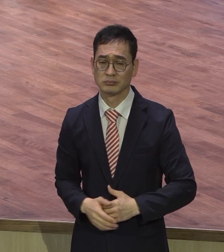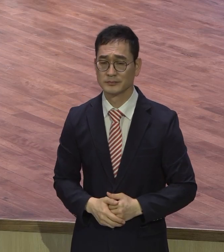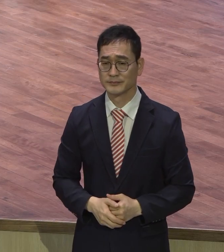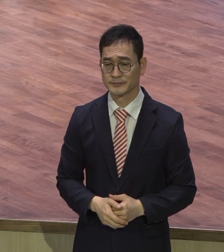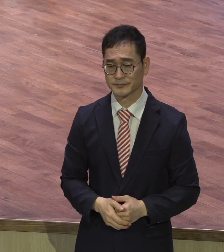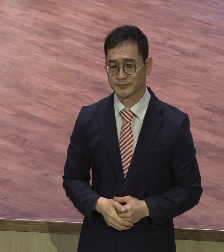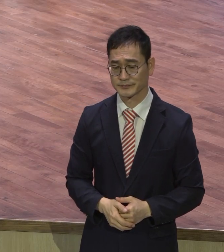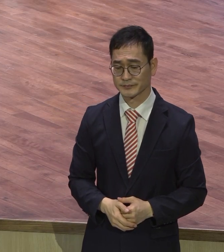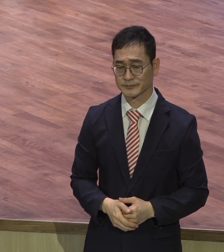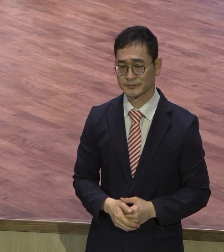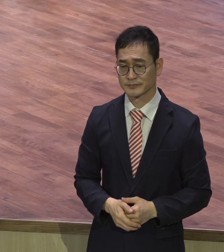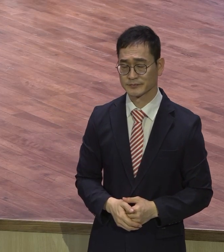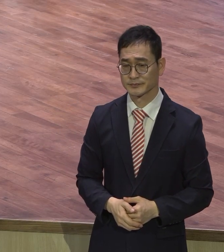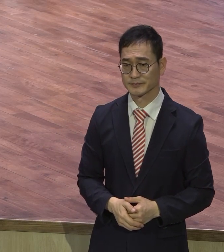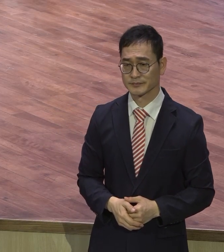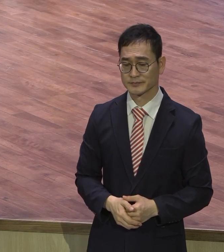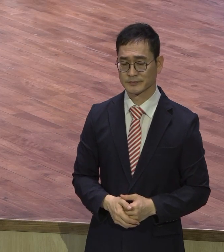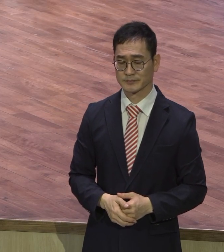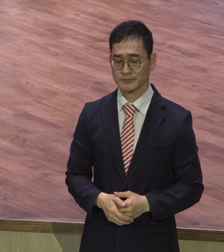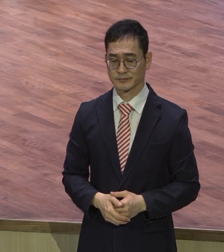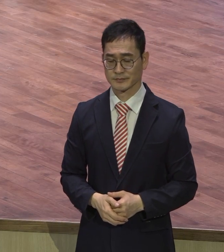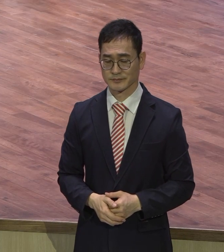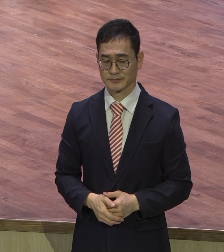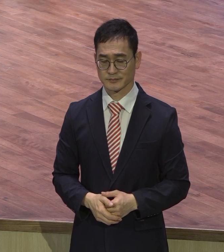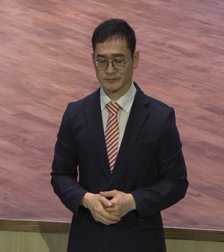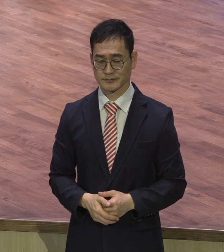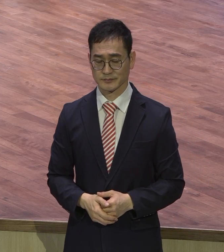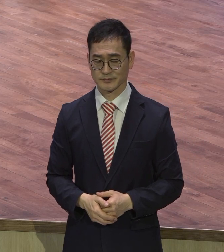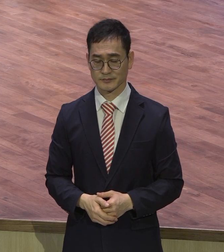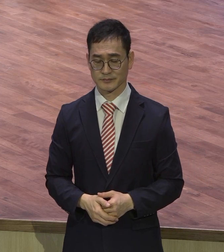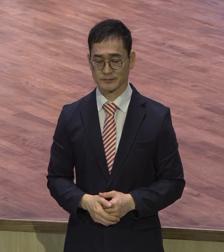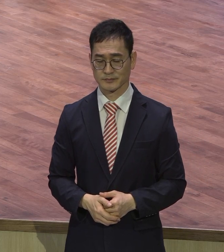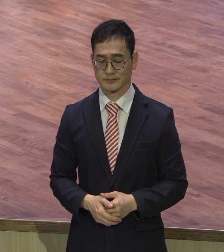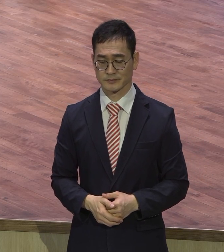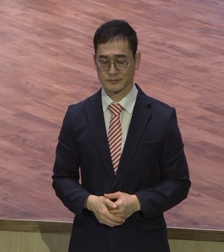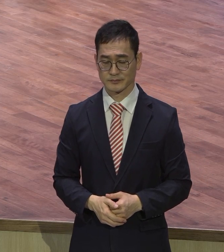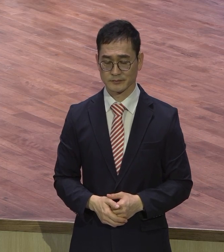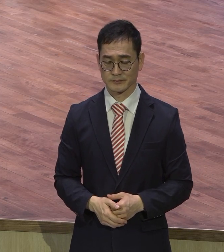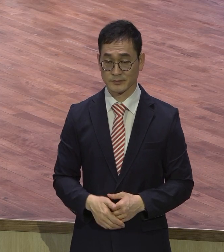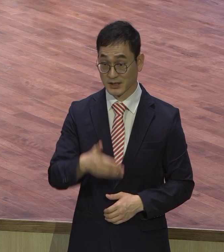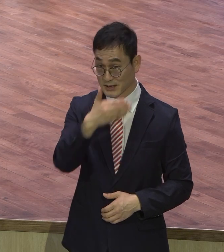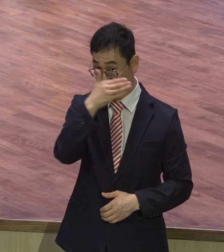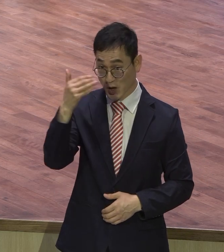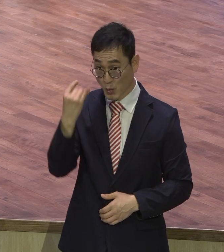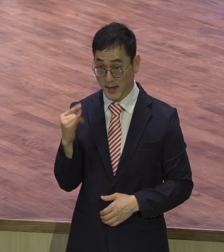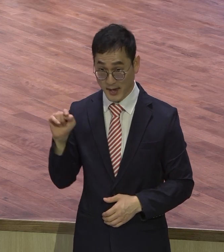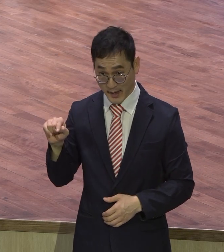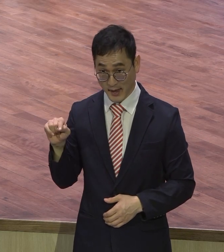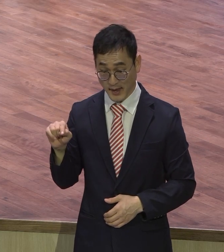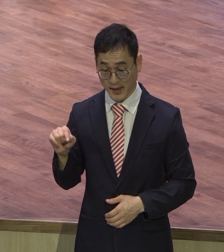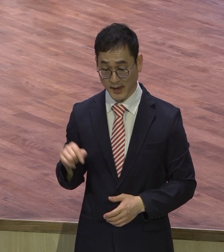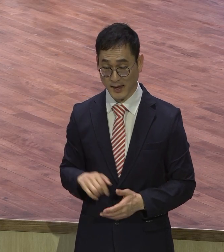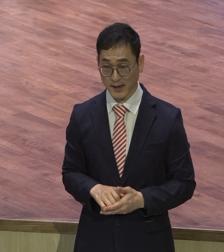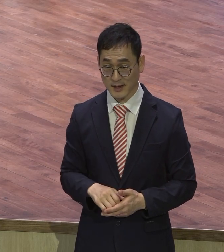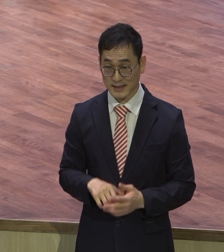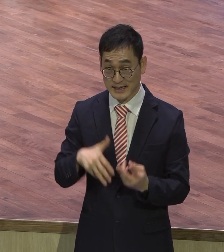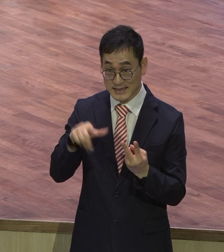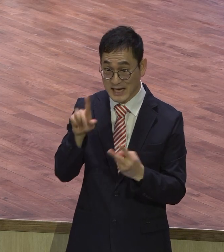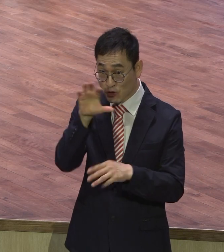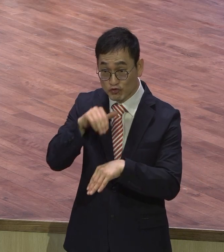정년에 오늘 저를 올리고 보니까 내일부터 본격적인 2차 훈련이